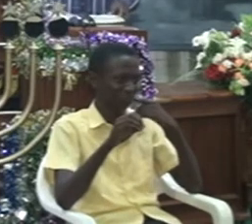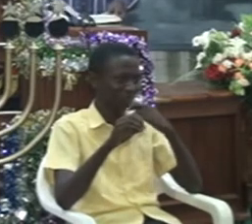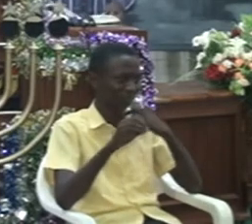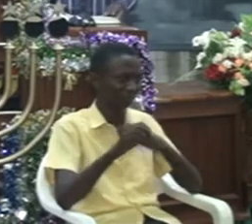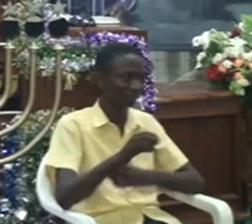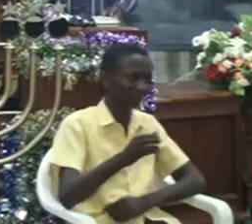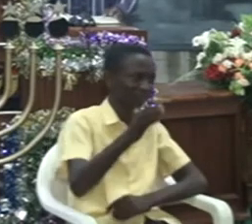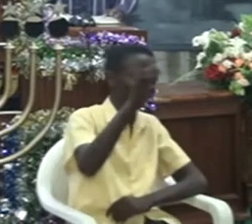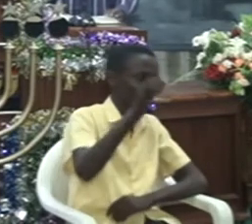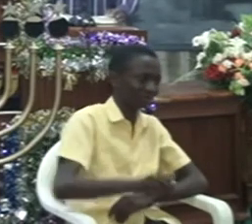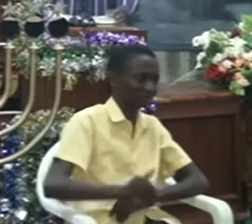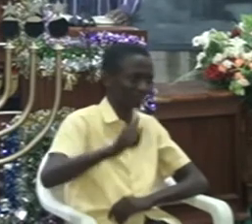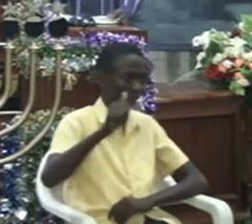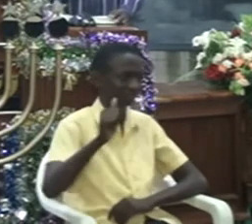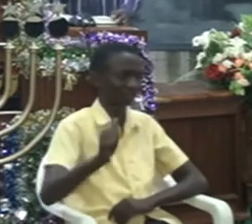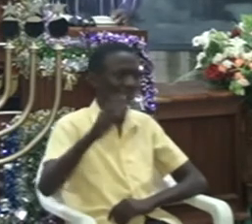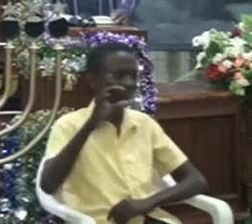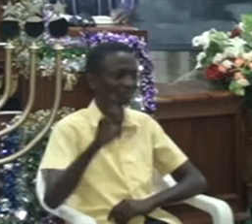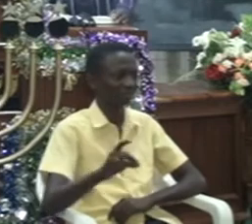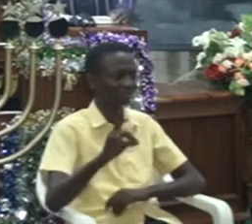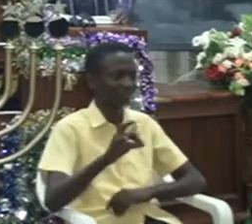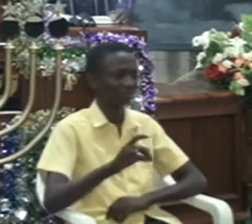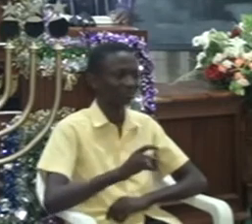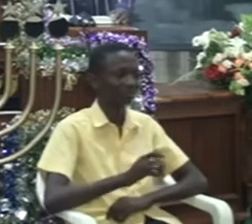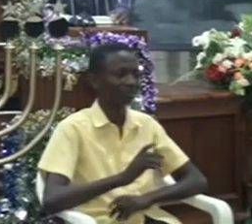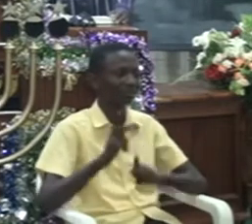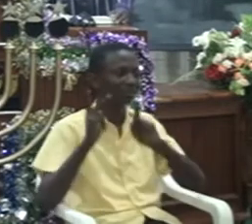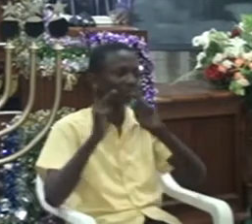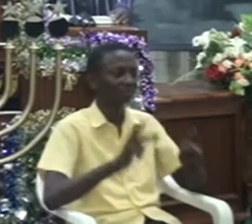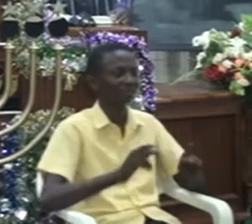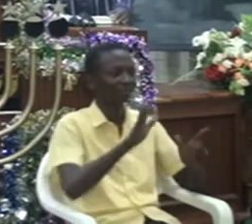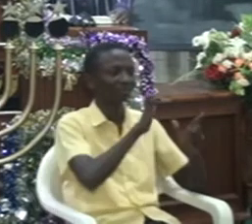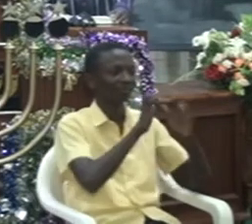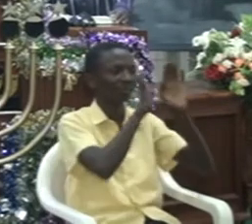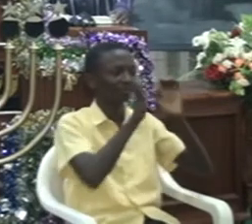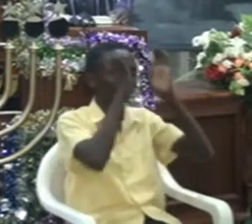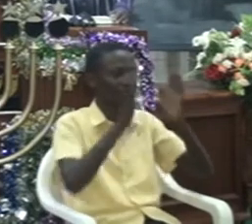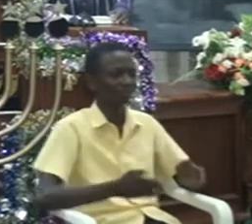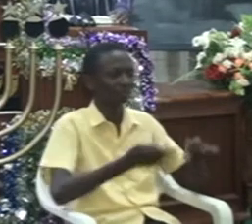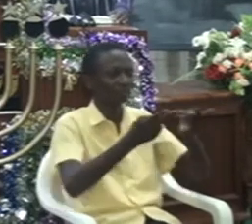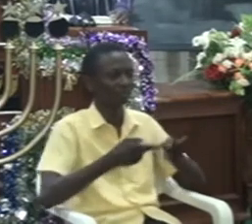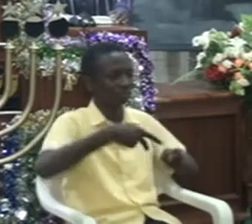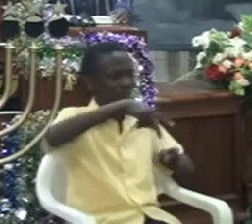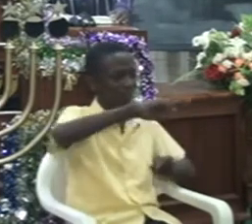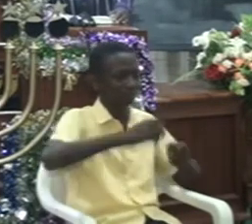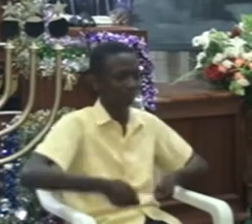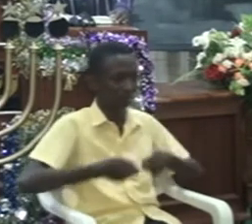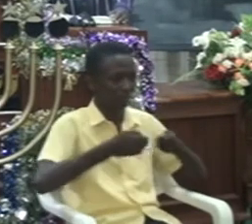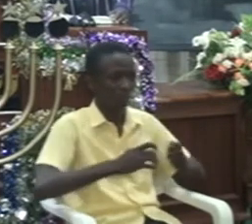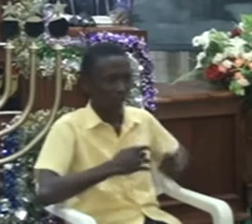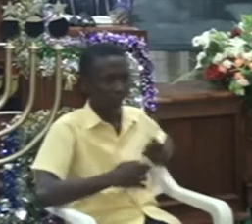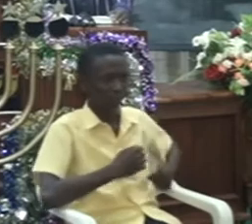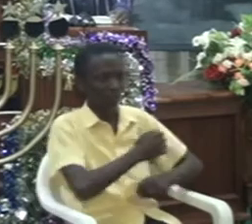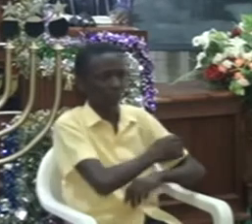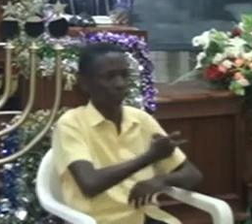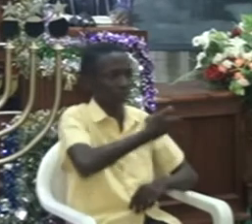Verset 18. Mustari ya kumi na munane. Cependant, l'Éternel désire vous faire grâce et il